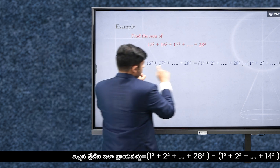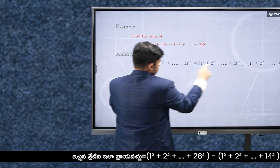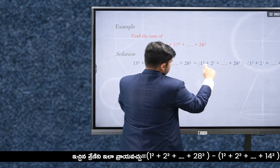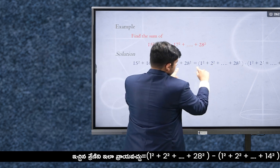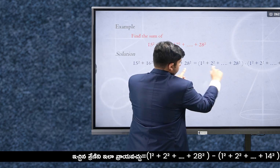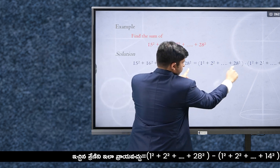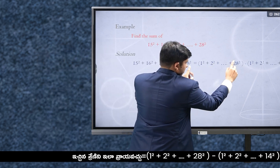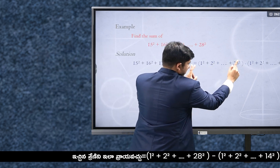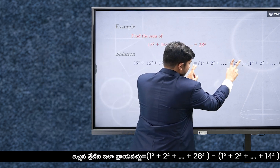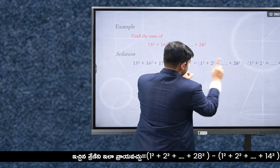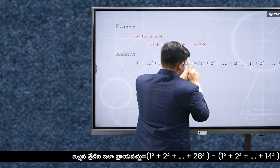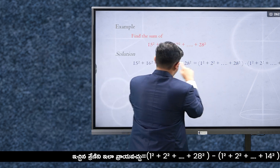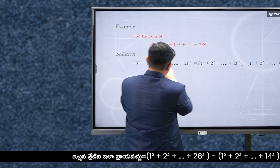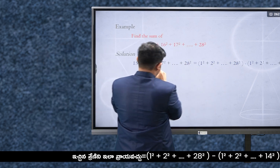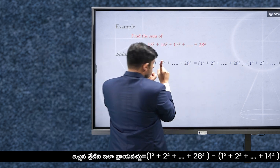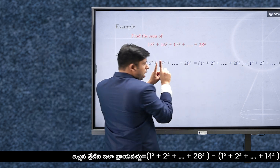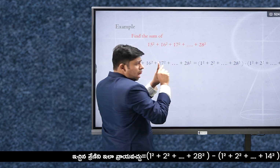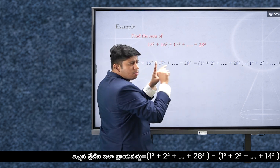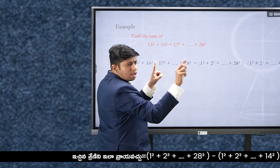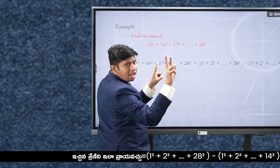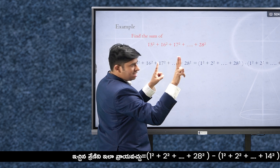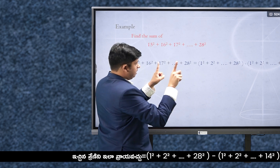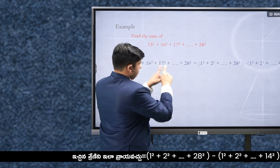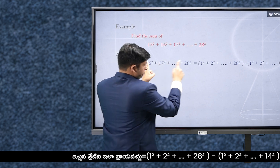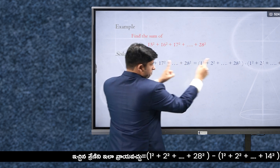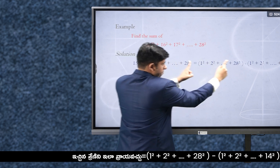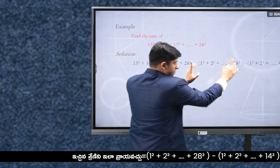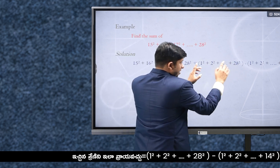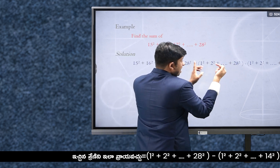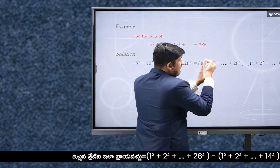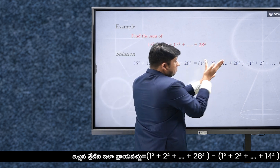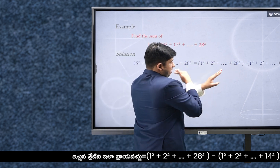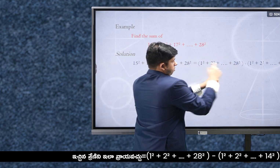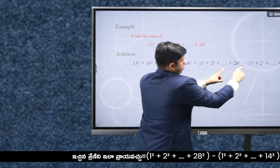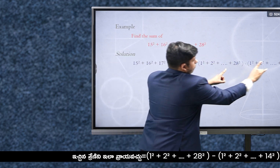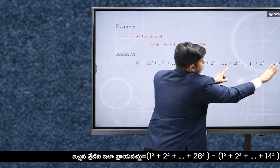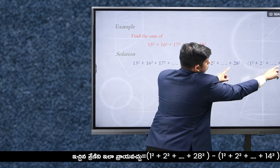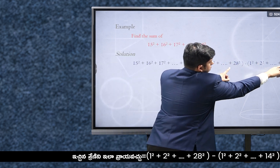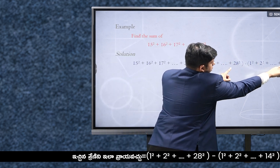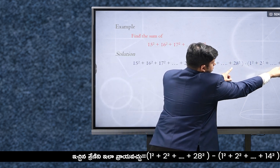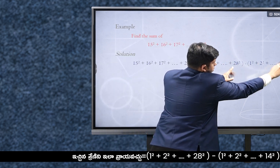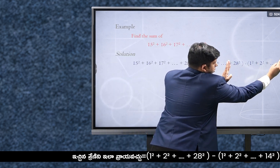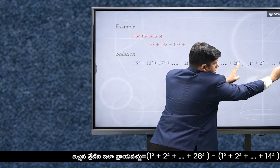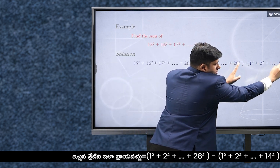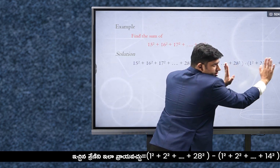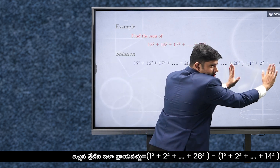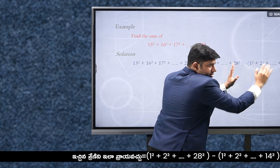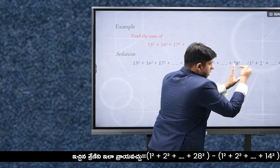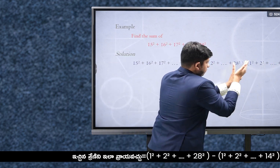ప్లస్ అండ్ సో ఆన్ ప్లస్ 28 స్క్వేర్ మైనస్ 1 స్క్వేర్ ప్లస్ 2 స్క్వేర్ ప్లస్ అండ్ సో ఆన్ ప్లస్